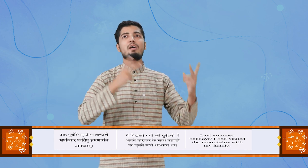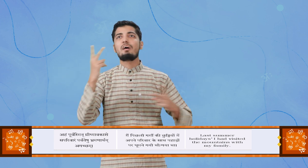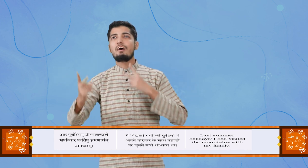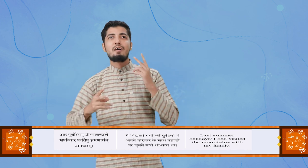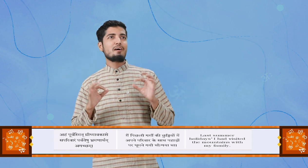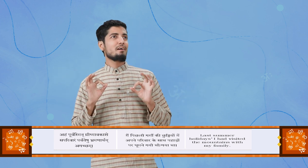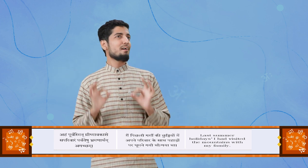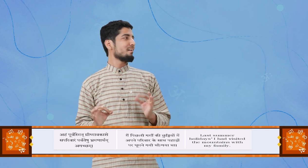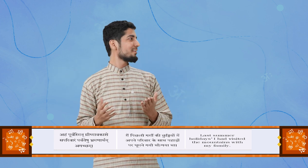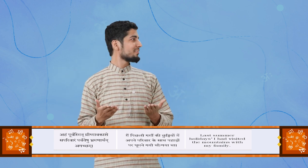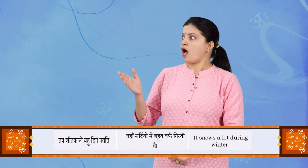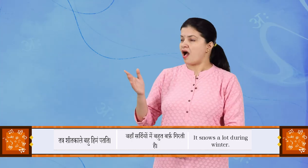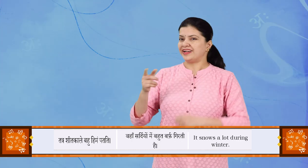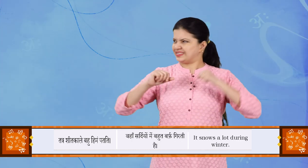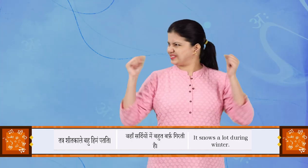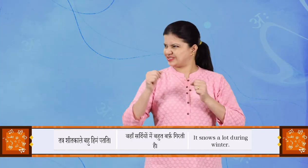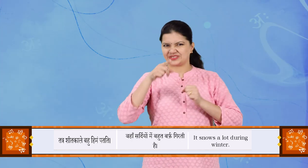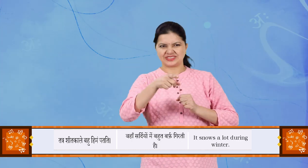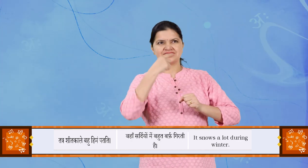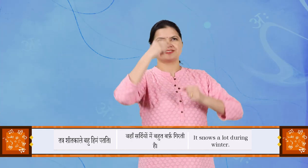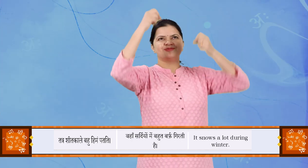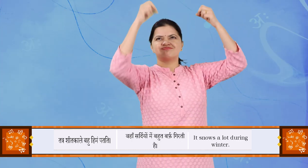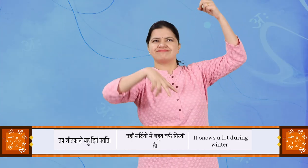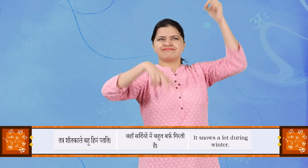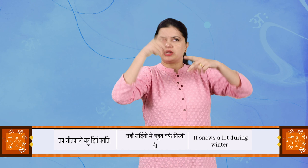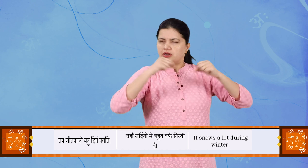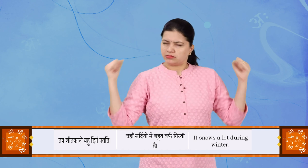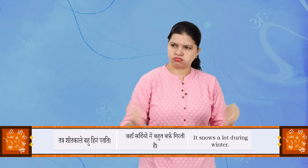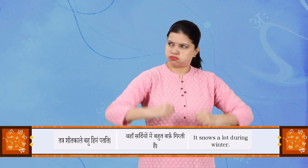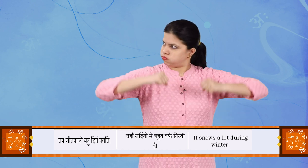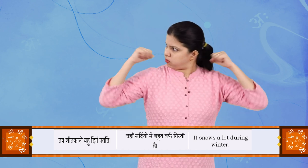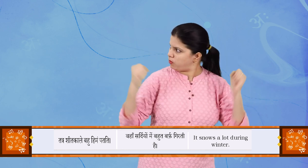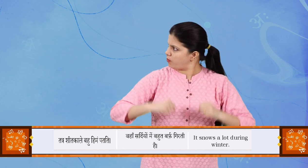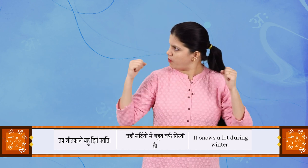छम पध्दत रक्षित काले बहू के संपत्ति है